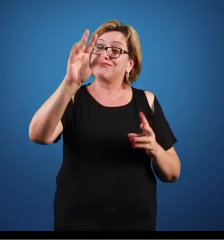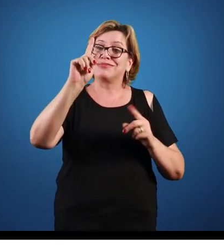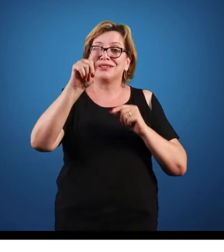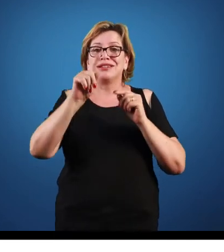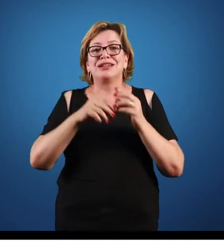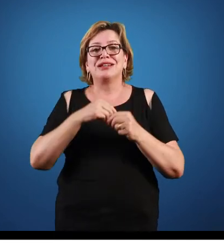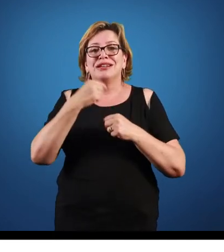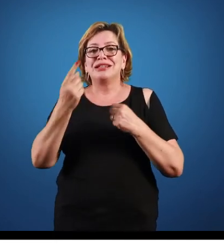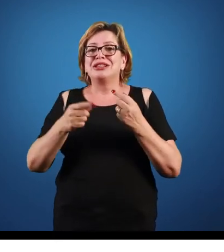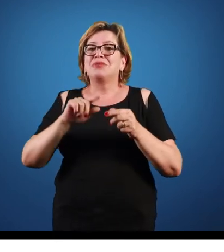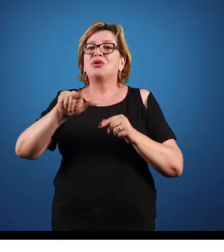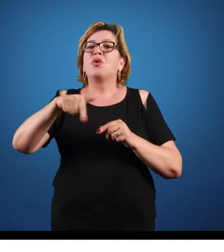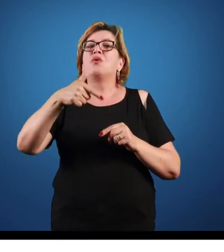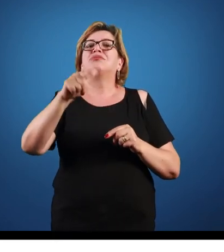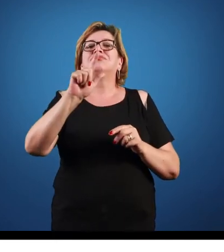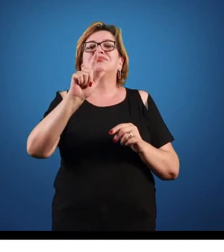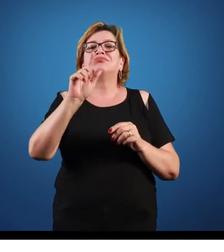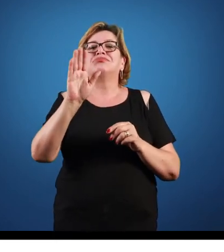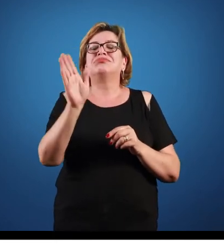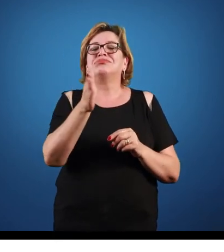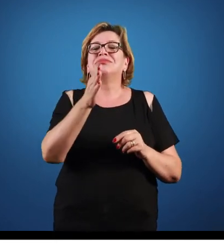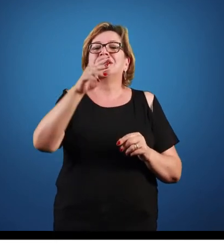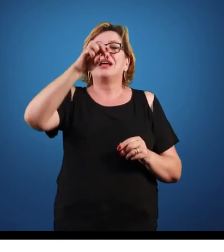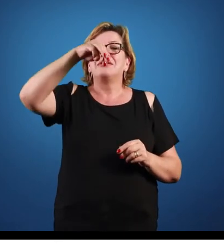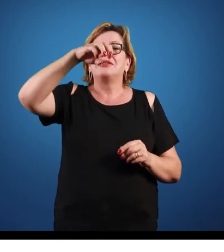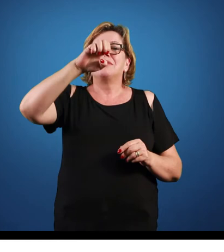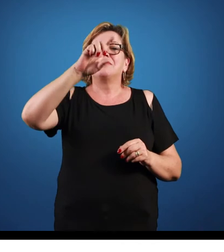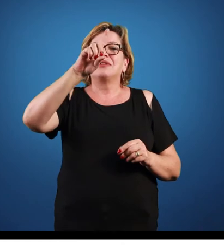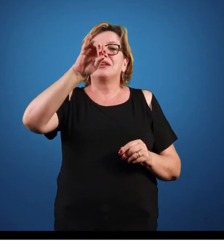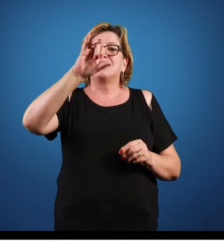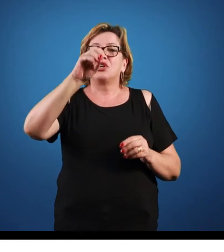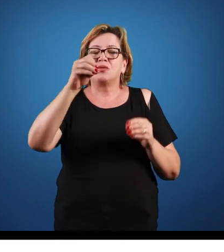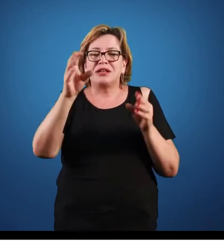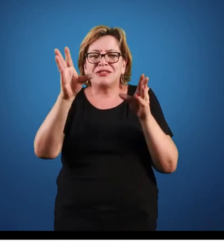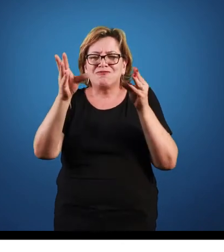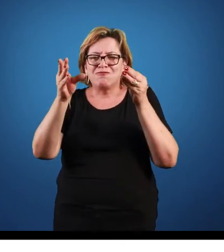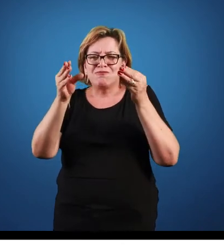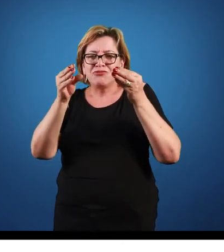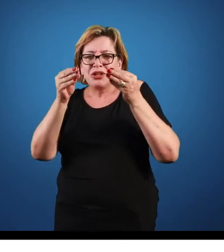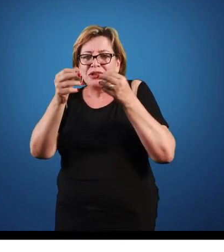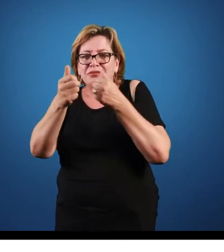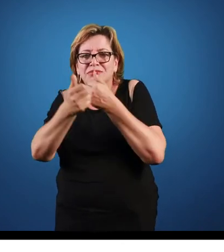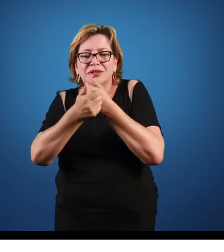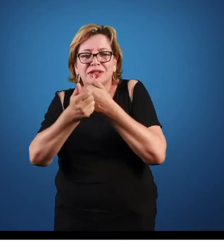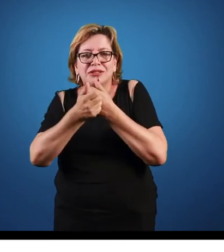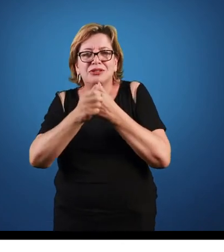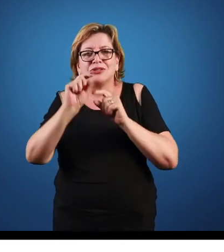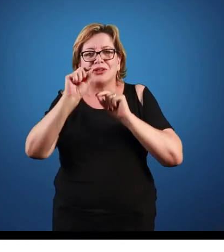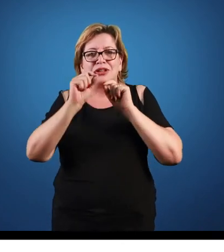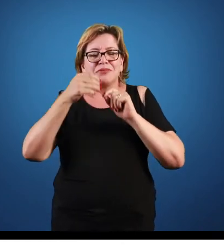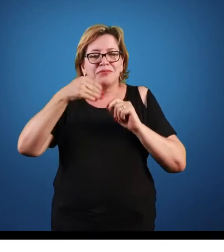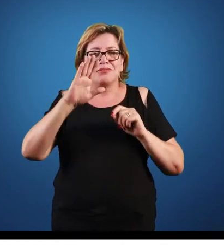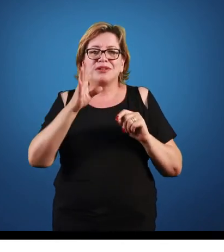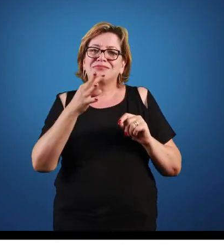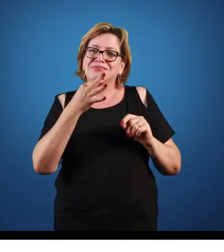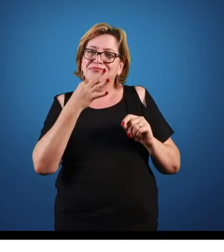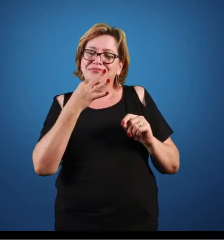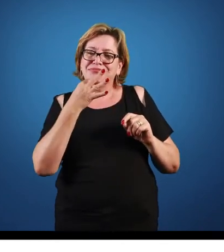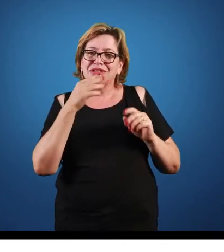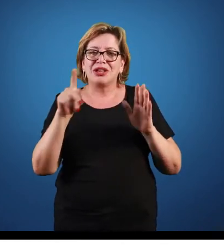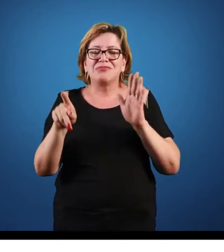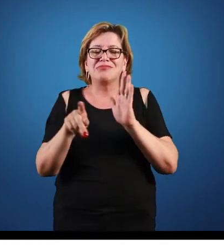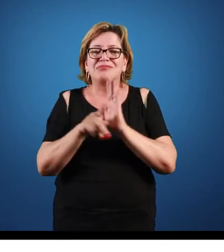pra panorâmico depois a gente tem um plano médio que aí é só que os planos mais fechados neocom ano médio mas é conhecido eo